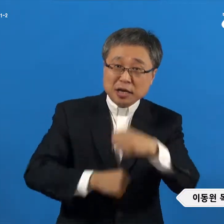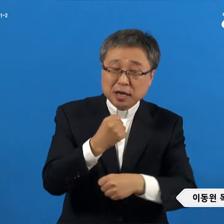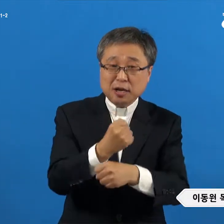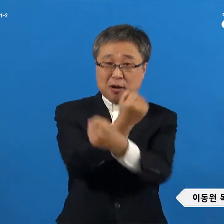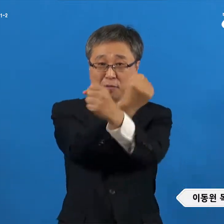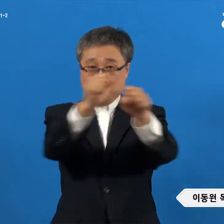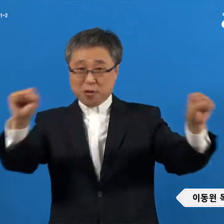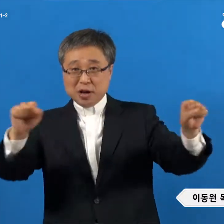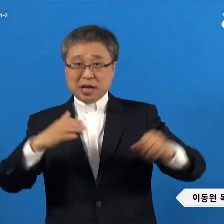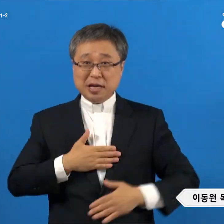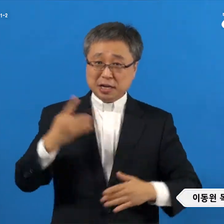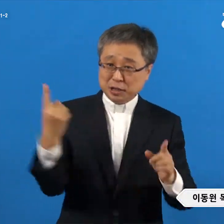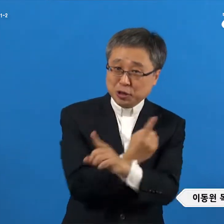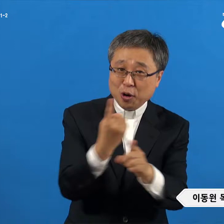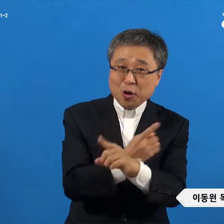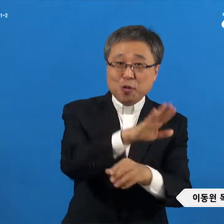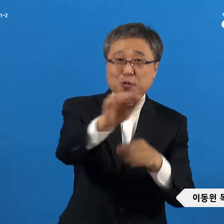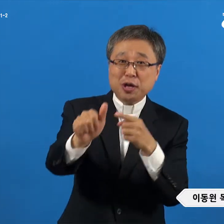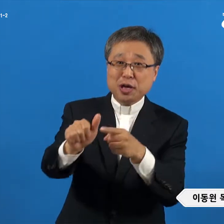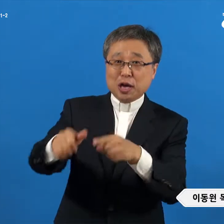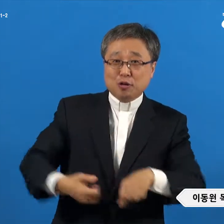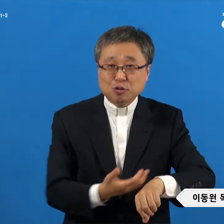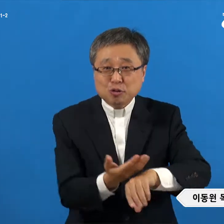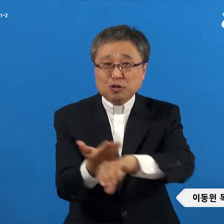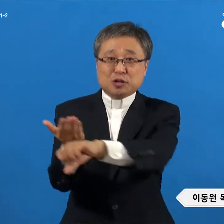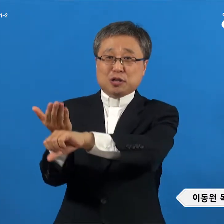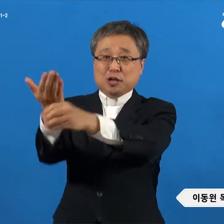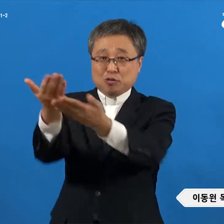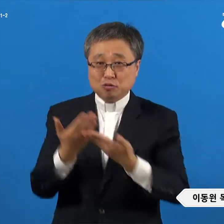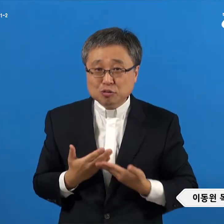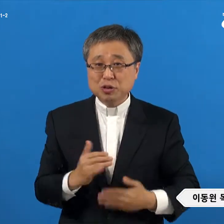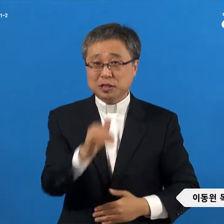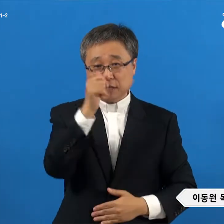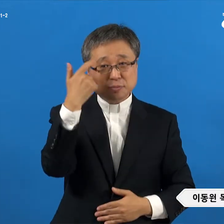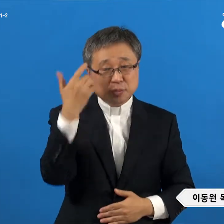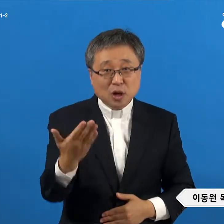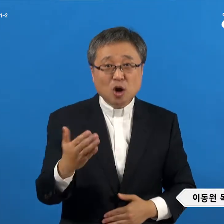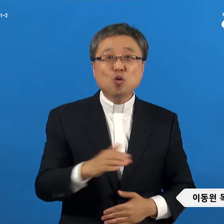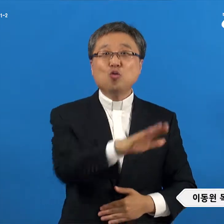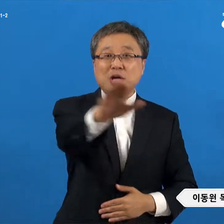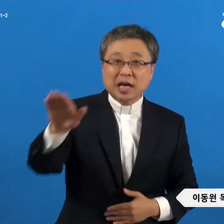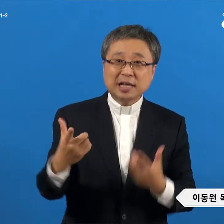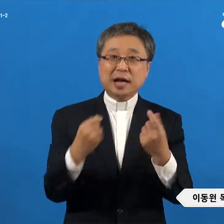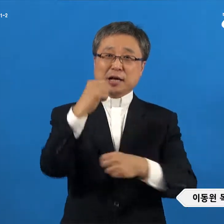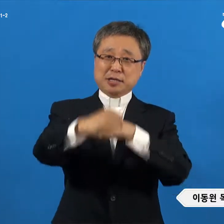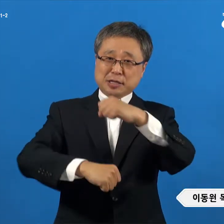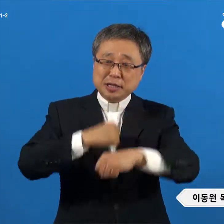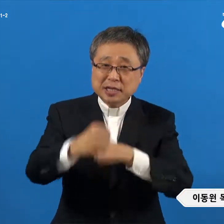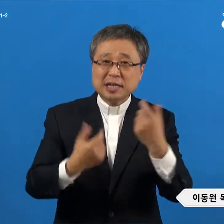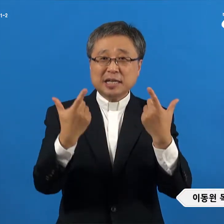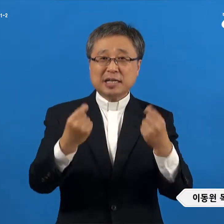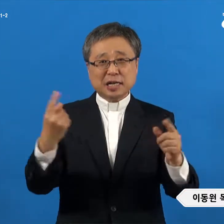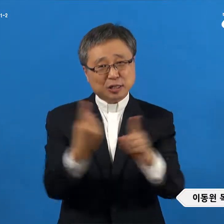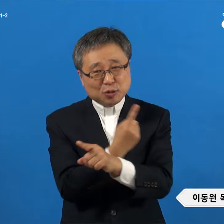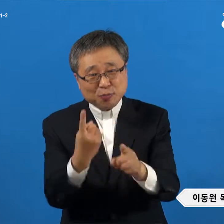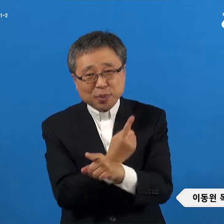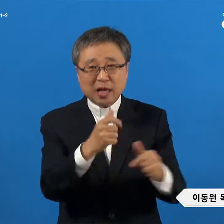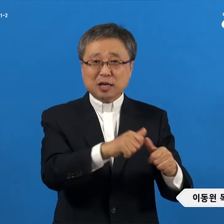이런 치료를 우리에게 제공할 수가 있었단 말입니까? 그는 우리가 이런 자유, 그리고 이런 치유, 이런 구원을 얻기